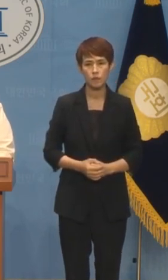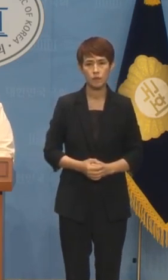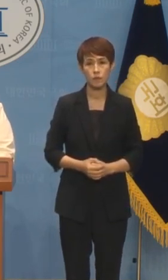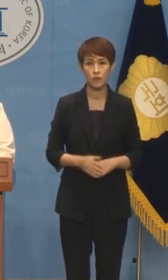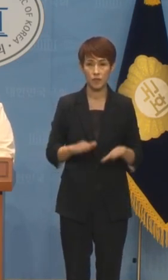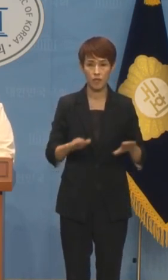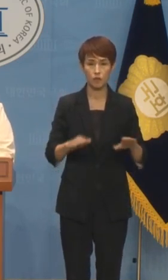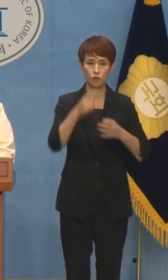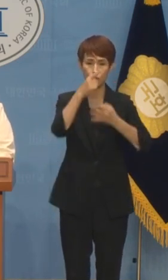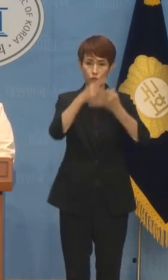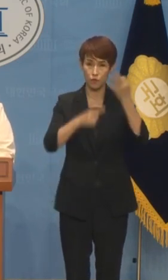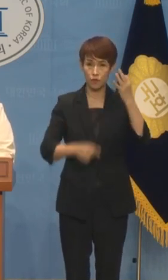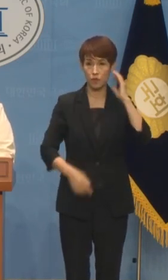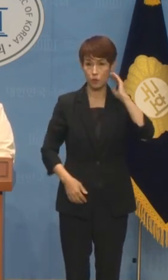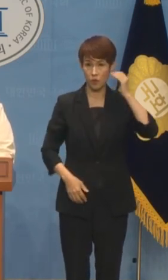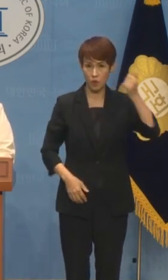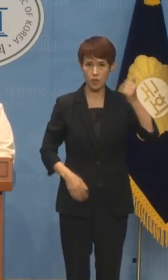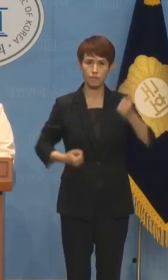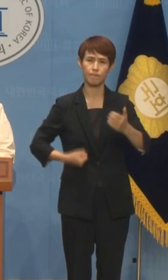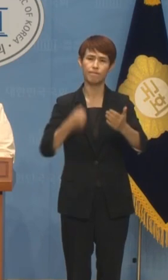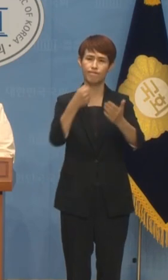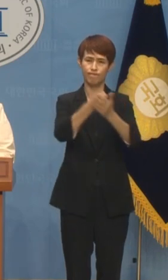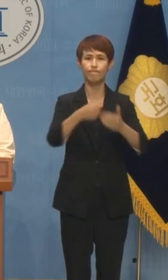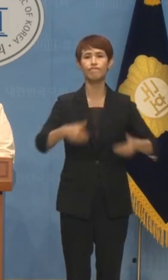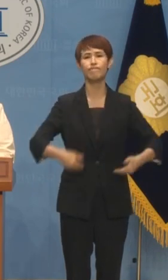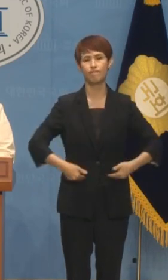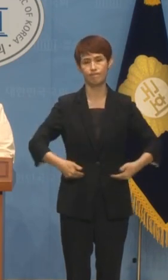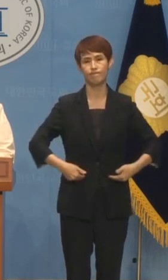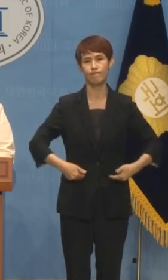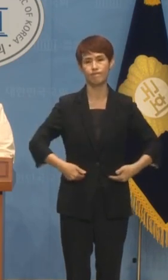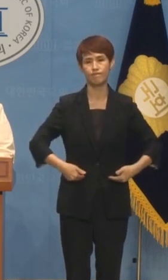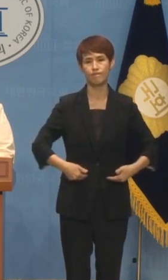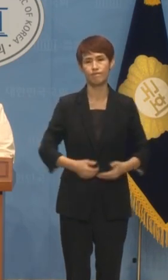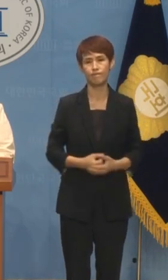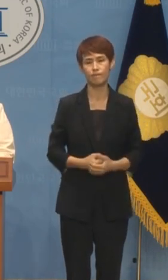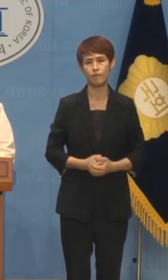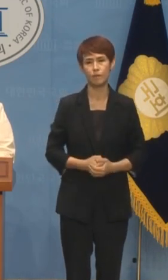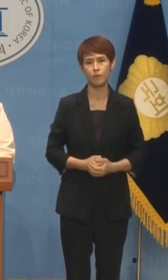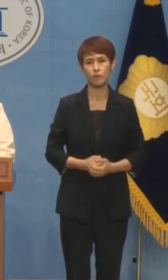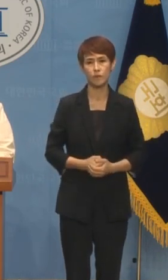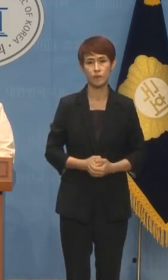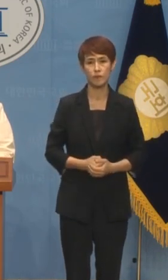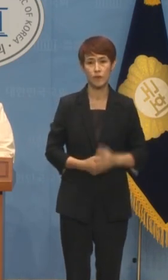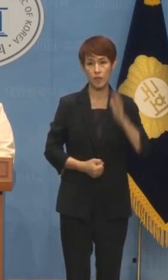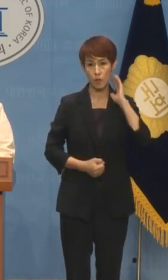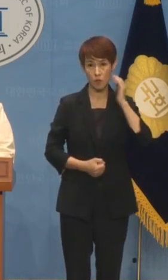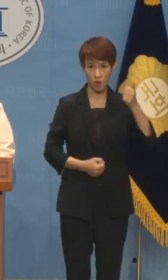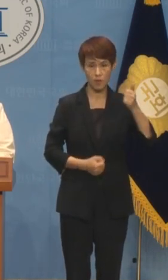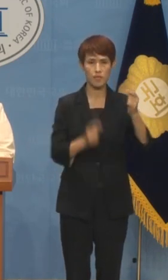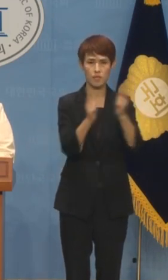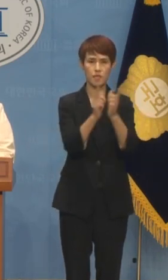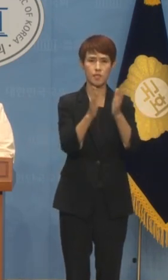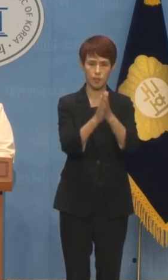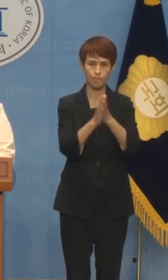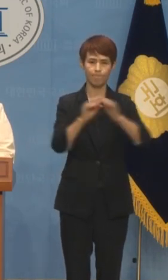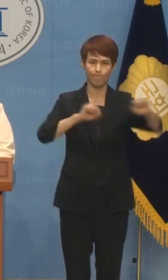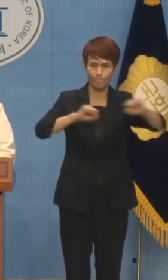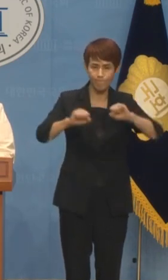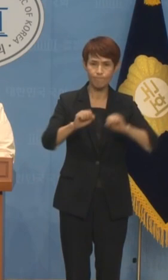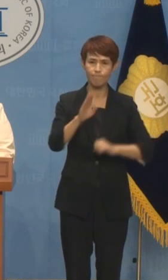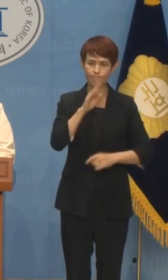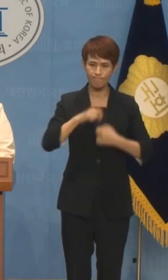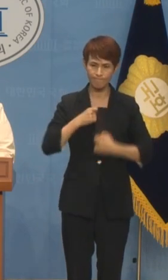이젠 윤석열 대통령이 결단을 해야 할 차례입니다. 대통령이 직접 나서서